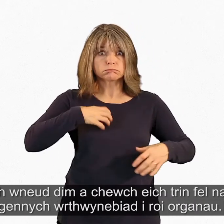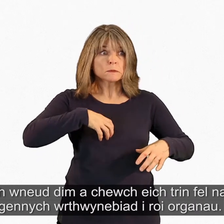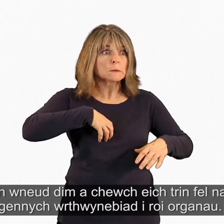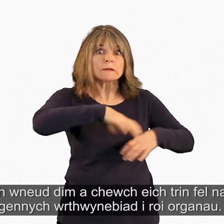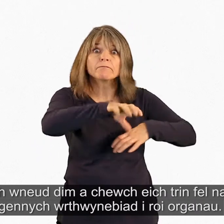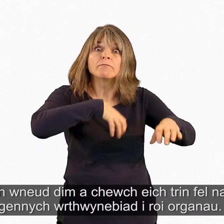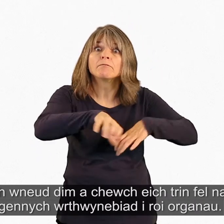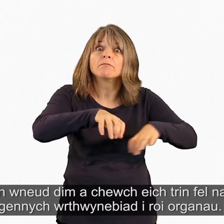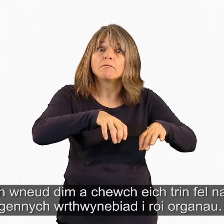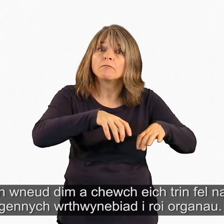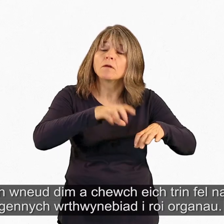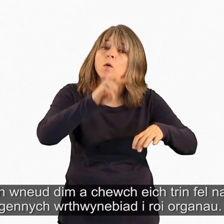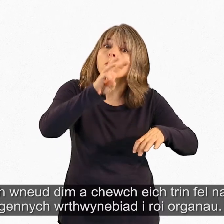wrth wynebiad i rhoi organau